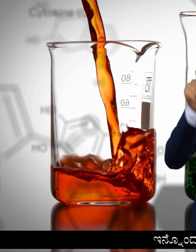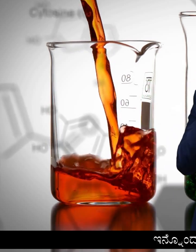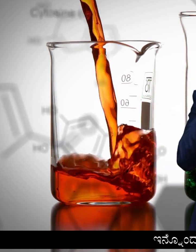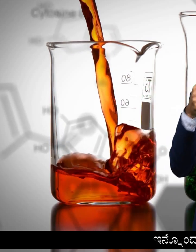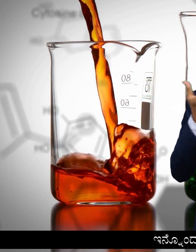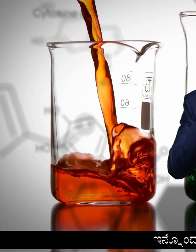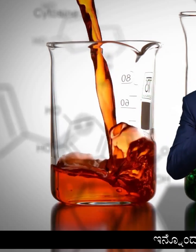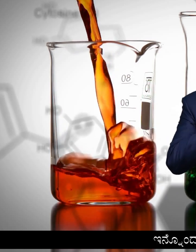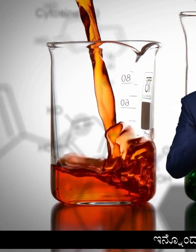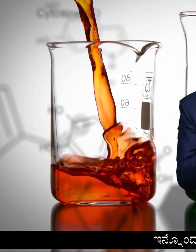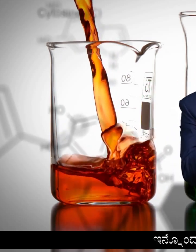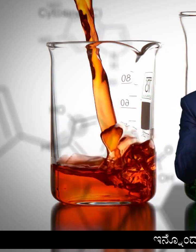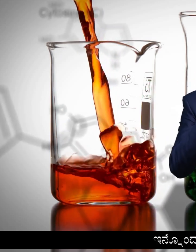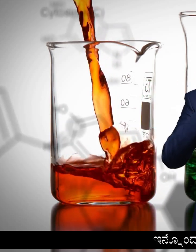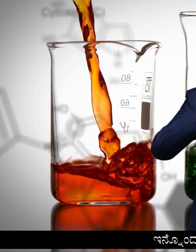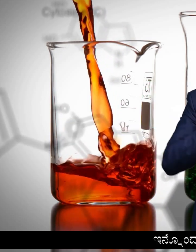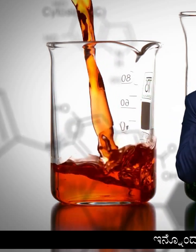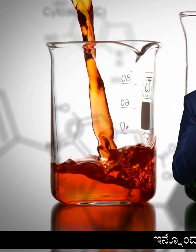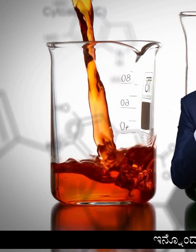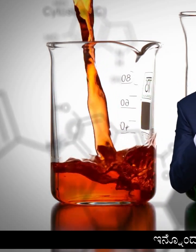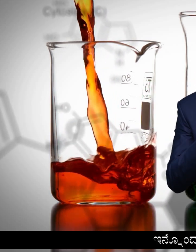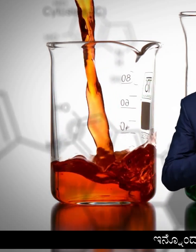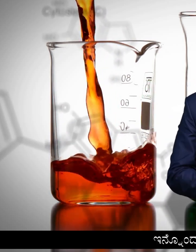ಇನ್ನೊಂದು ವಿಡಿಯೋಗೆ ಮರಳಿ ಸ್ವಾಗತ.